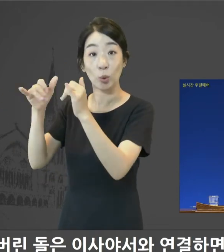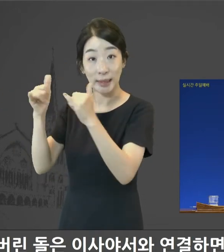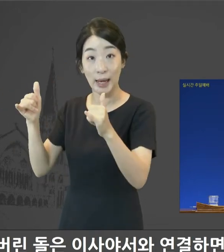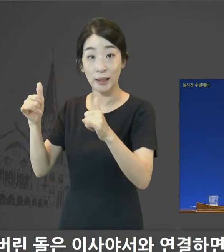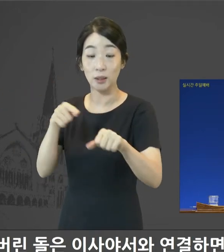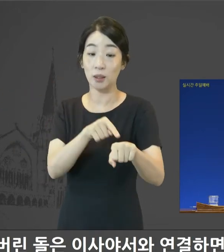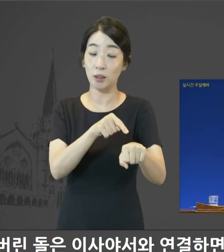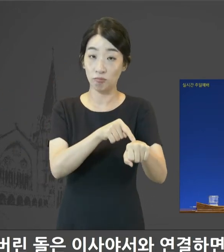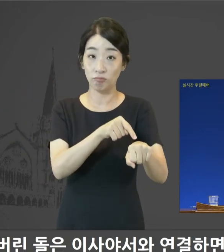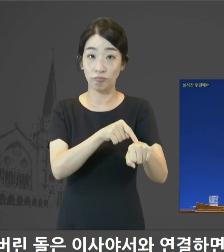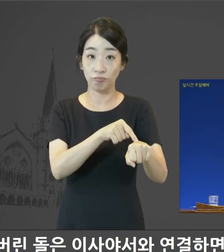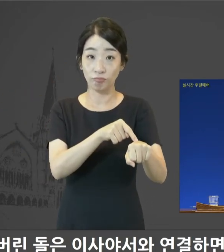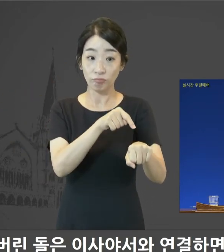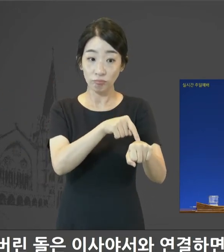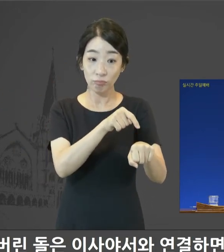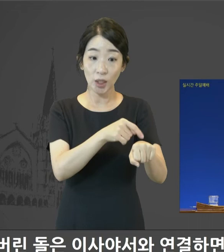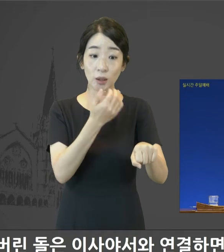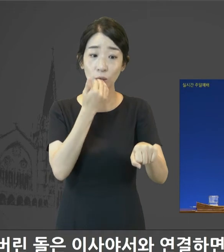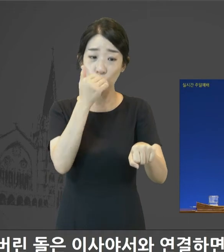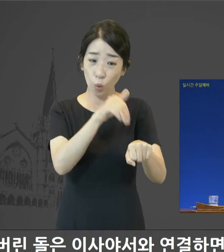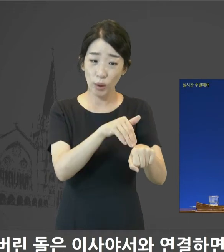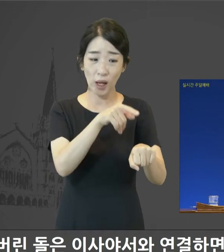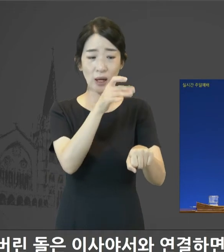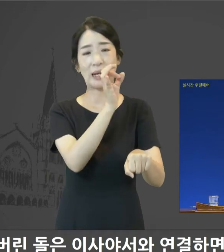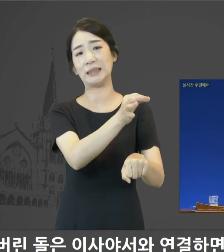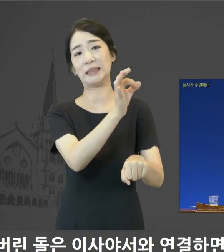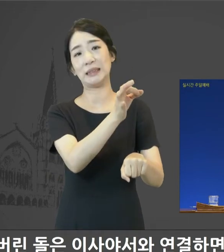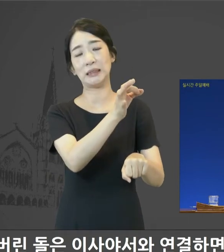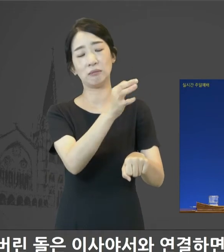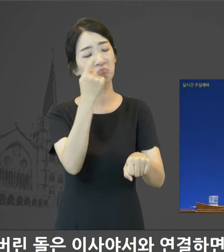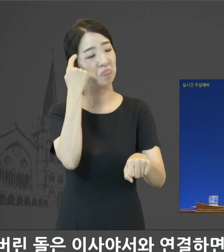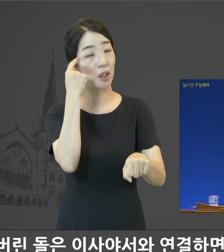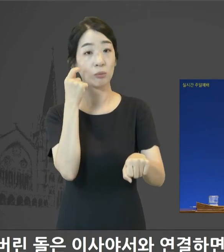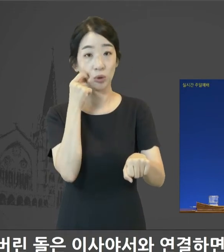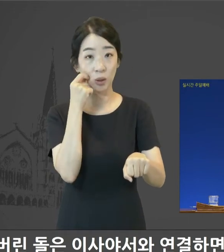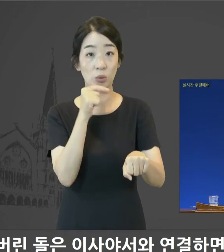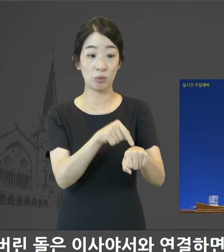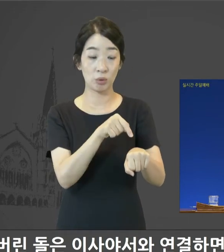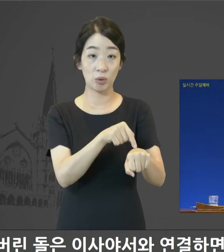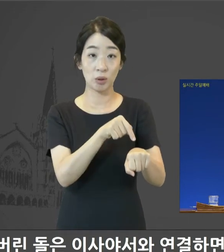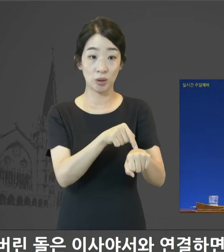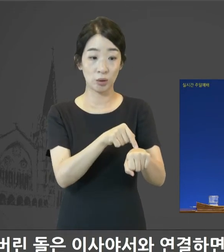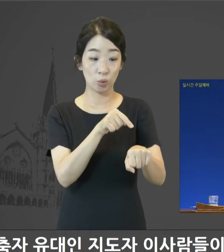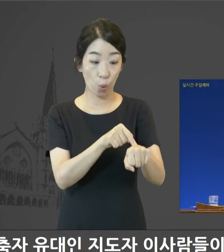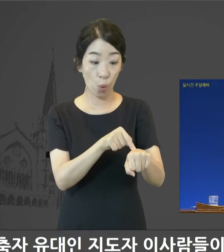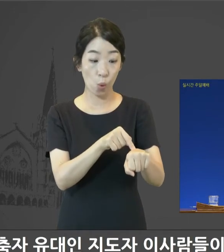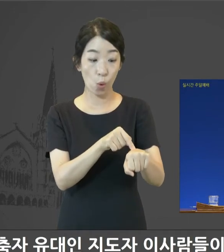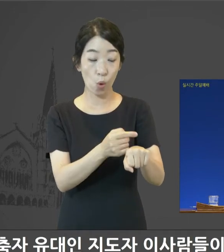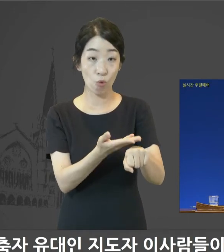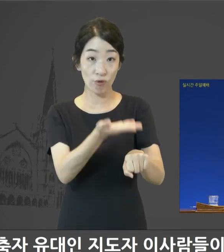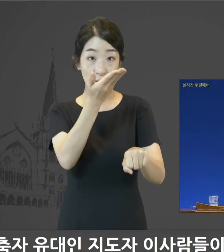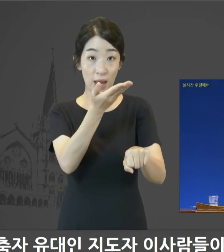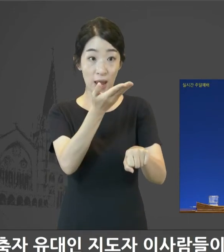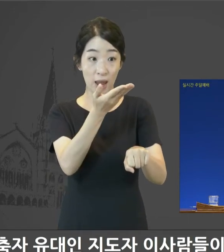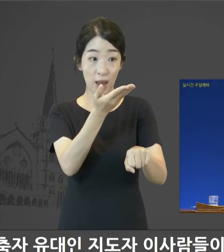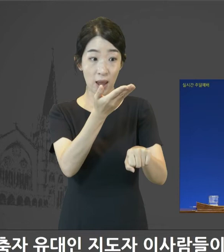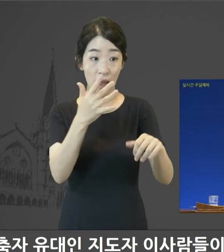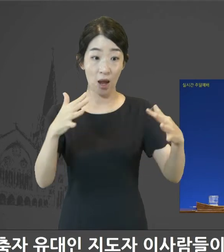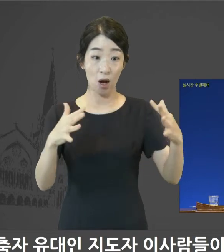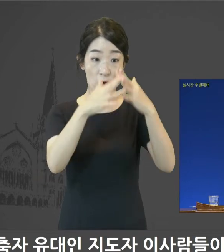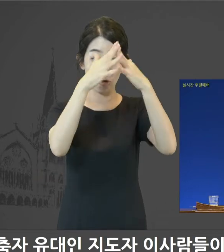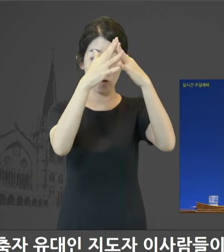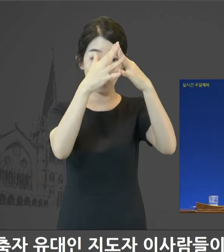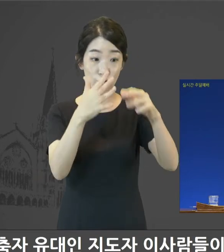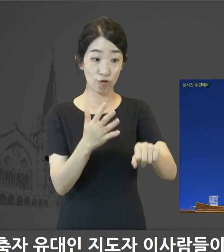사람들이 그 돌의 가치를 인정 못하고 그 돌에다가 돌 위에 건물을 세운 것이 아니라 그건